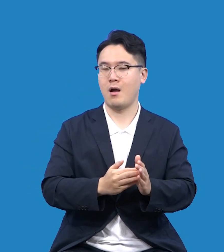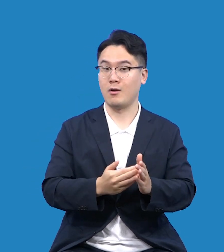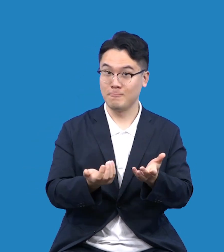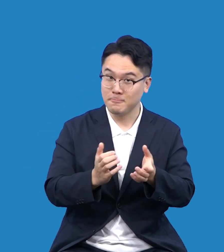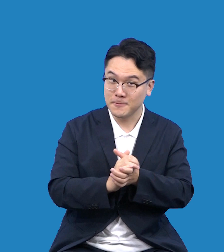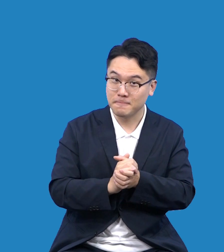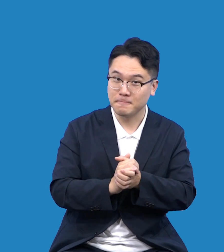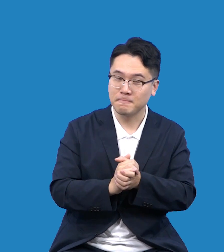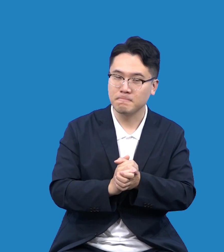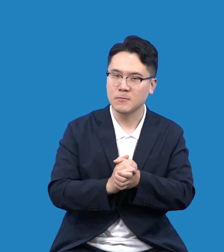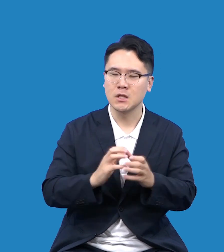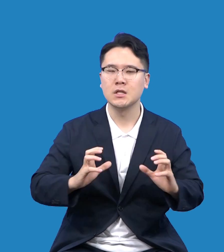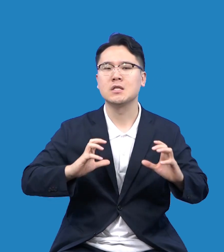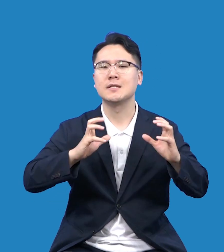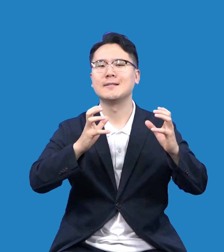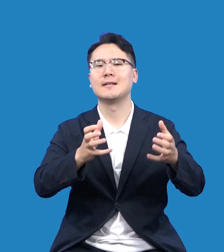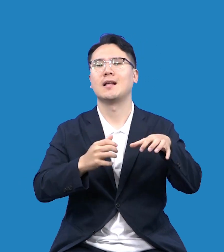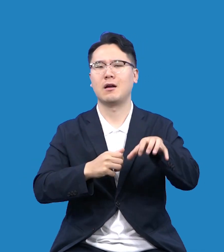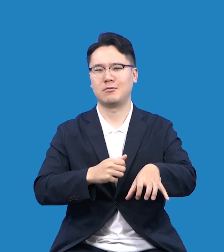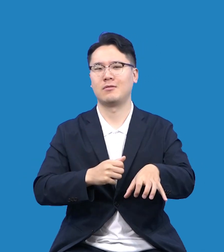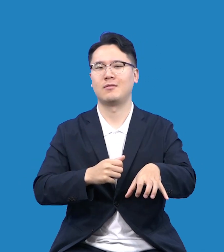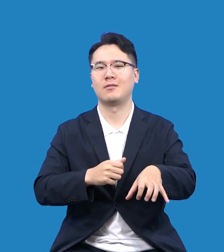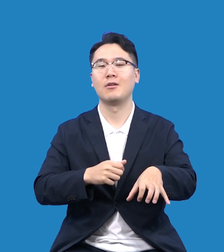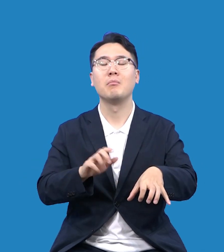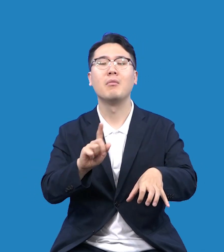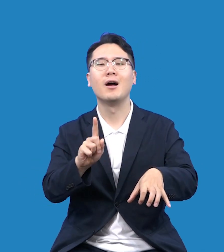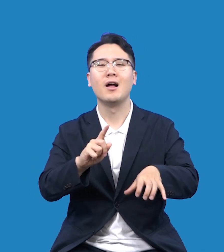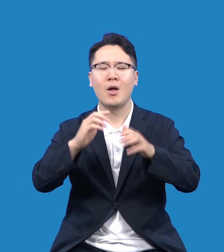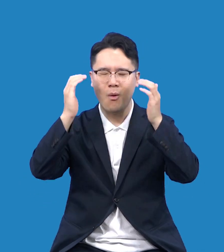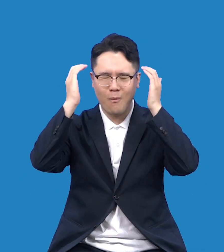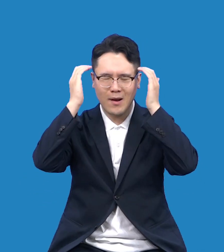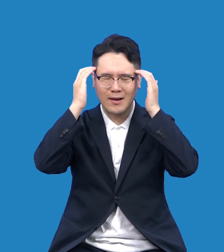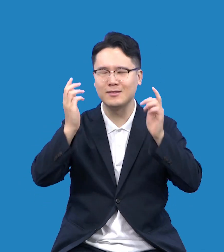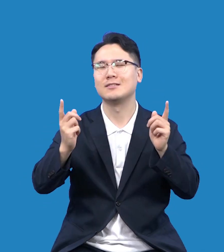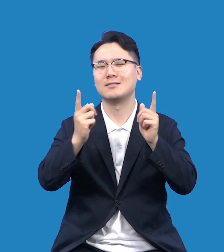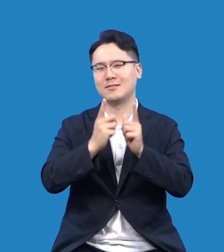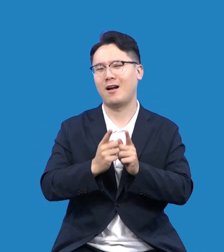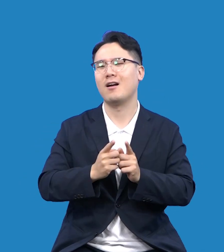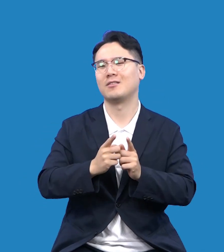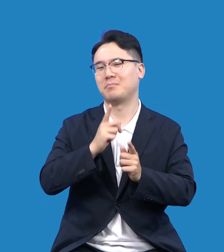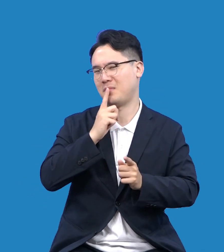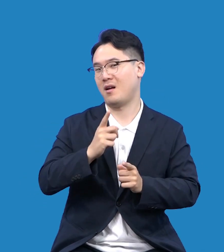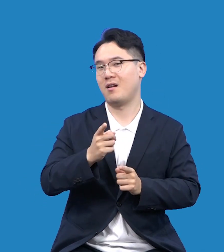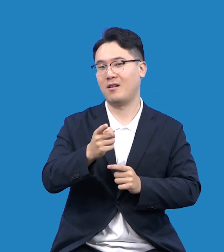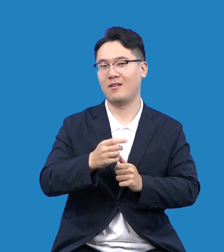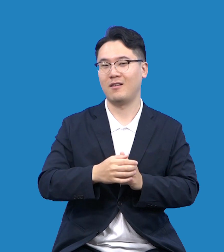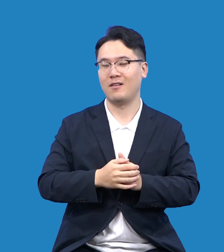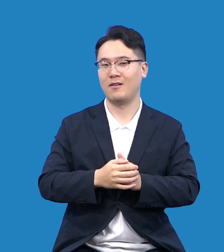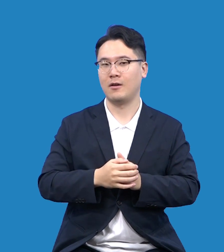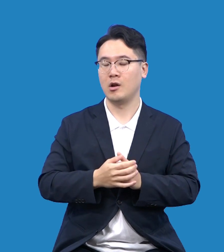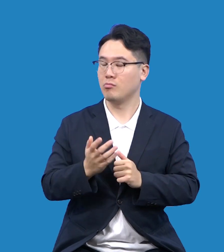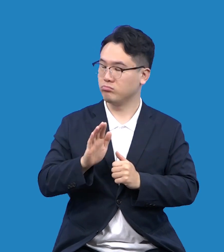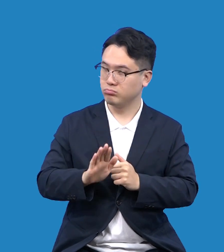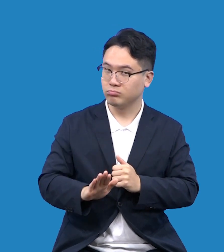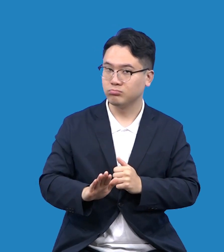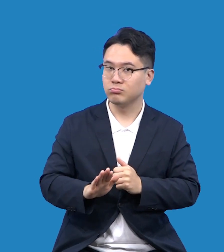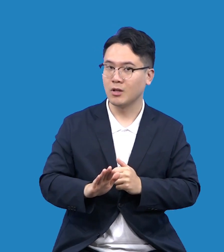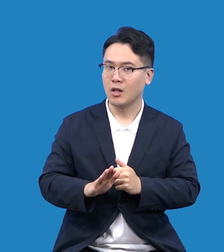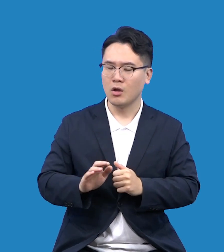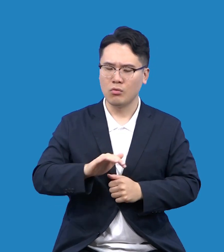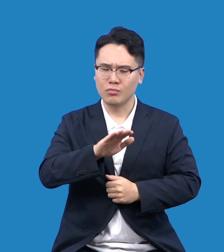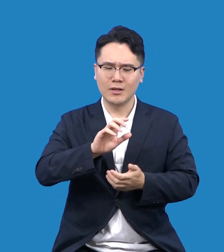세상에서는 환난을 뭐라고 그랬어요? 당한다고 그랬어요. 그리스도인들도 하나님의 백성들도 세상에서는 환난을